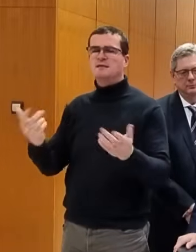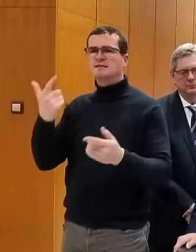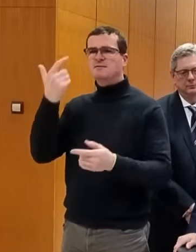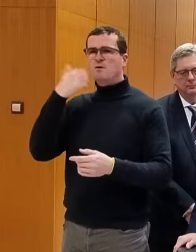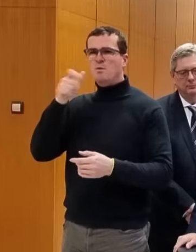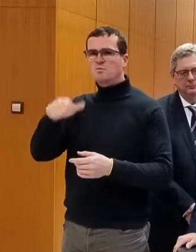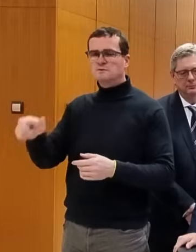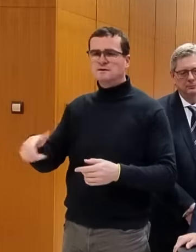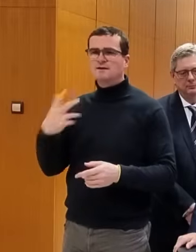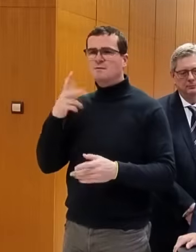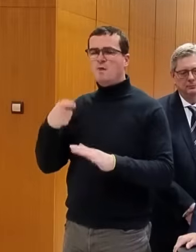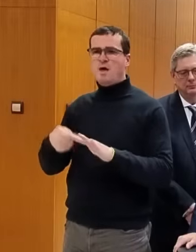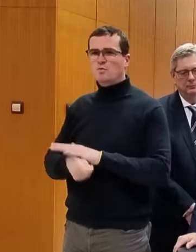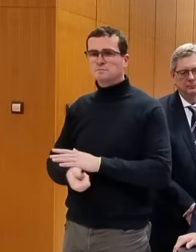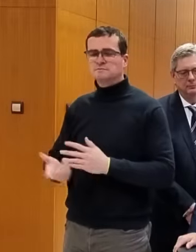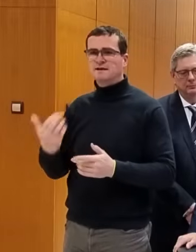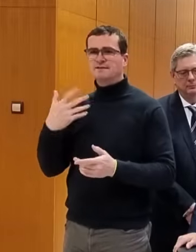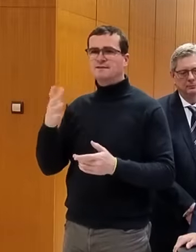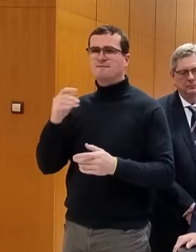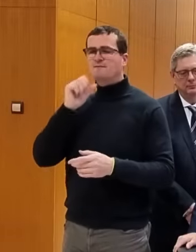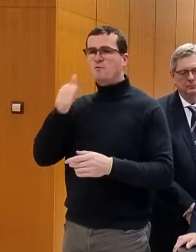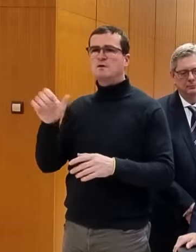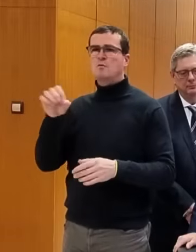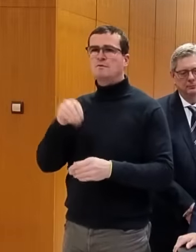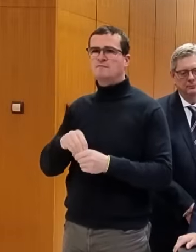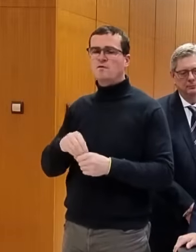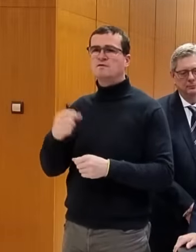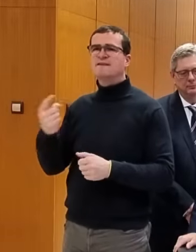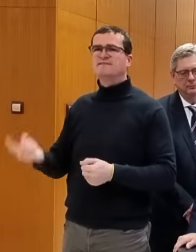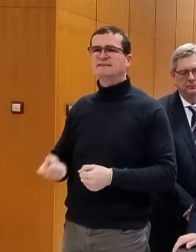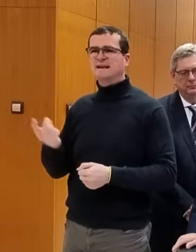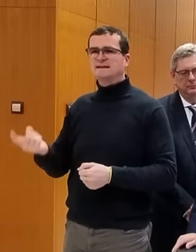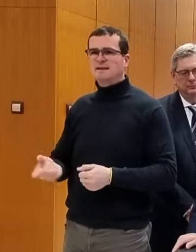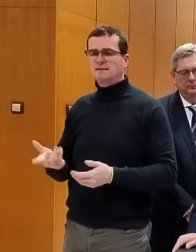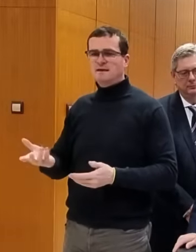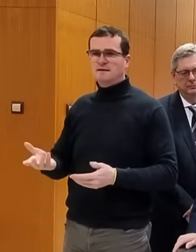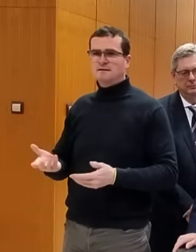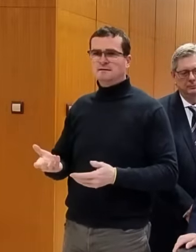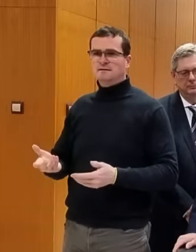dvoch ľudí, tiež to nebola korupcia samozrejme, tiež to už vôbec nebolo eurofondy, bolo to vydieranie.